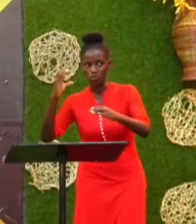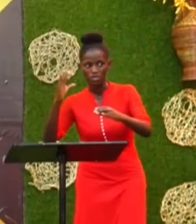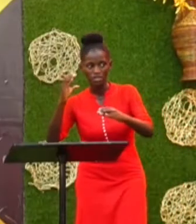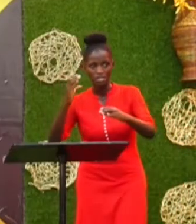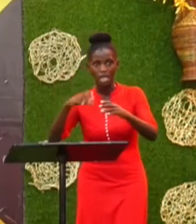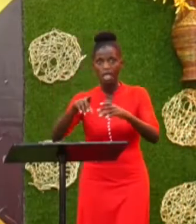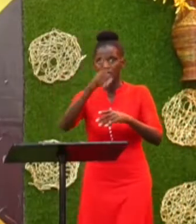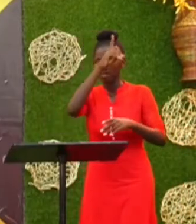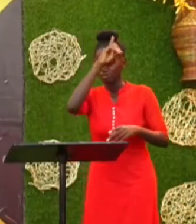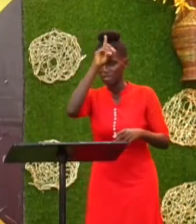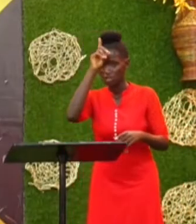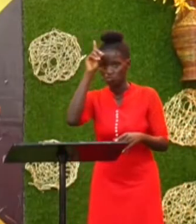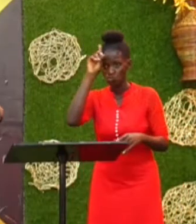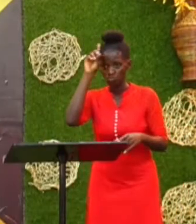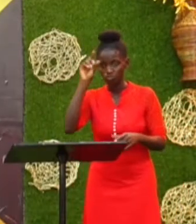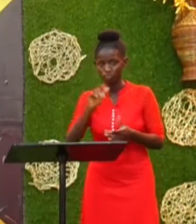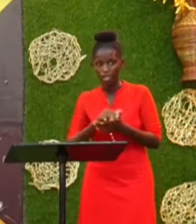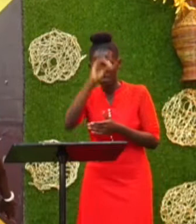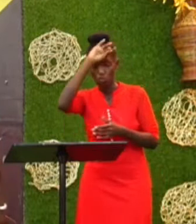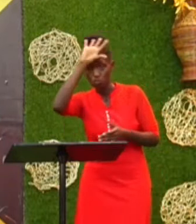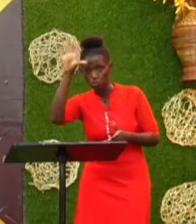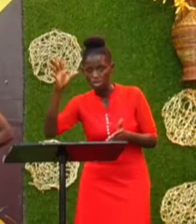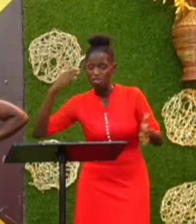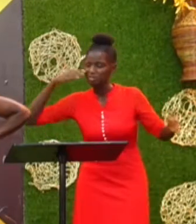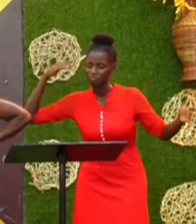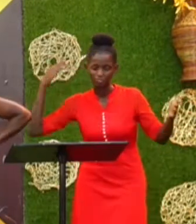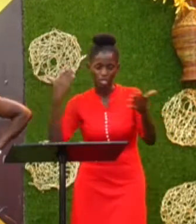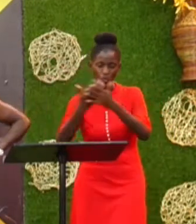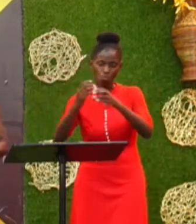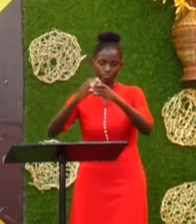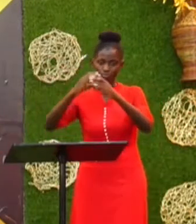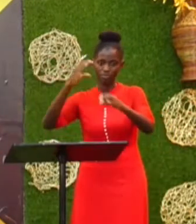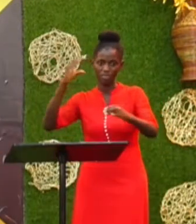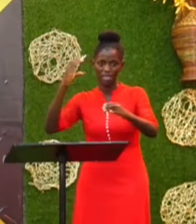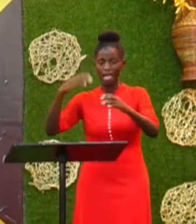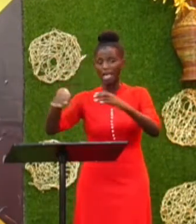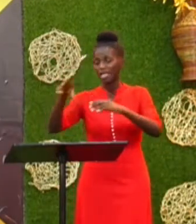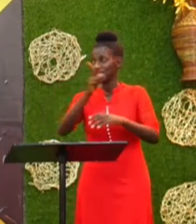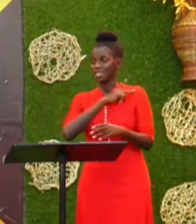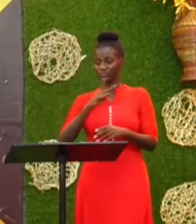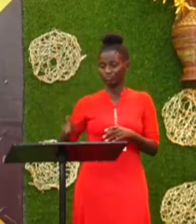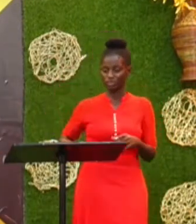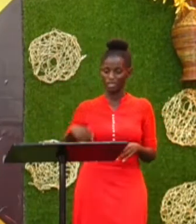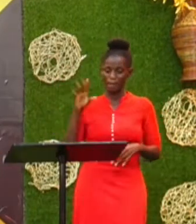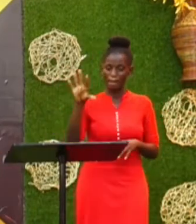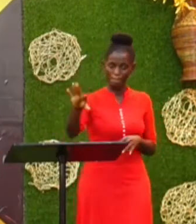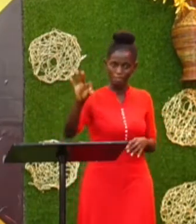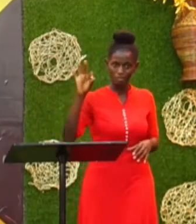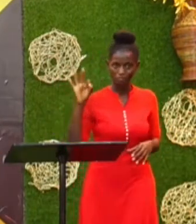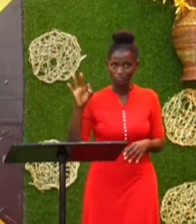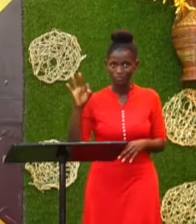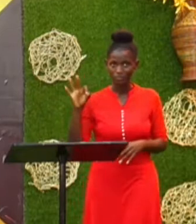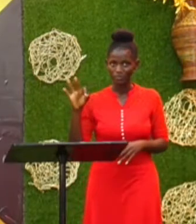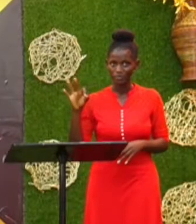Kadulubale. Chibia chirunji. Banange kabaka anga yalonda. Wechiba chibia.